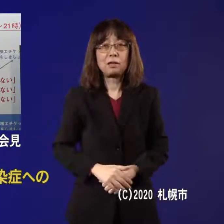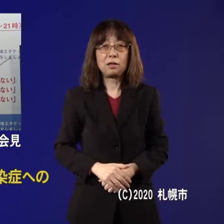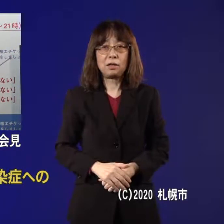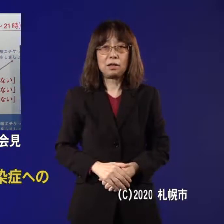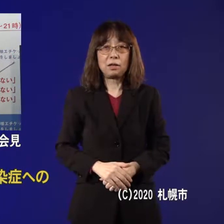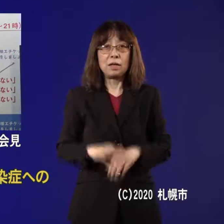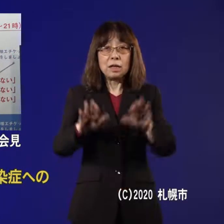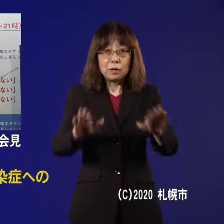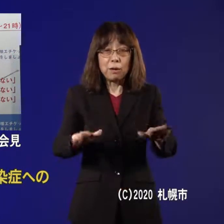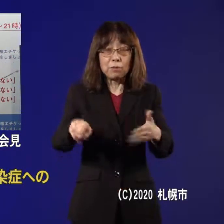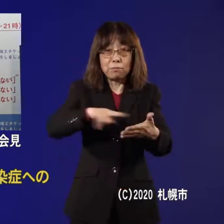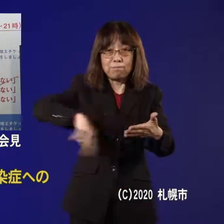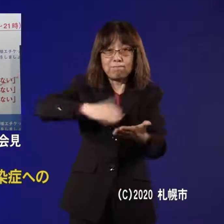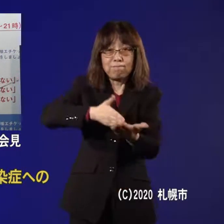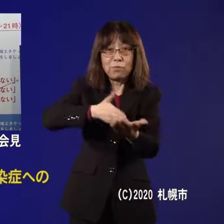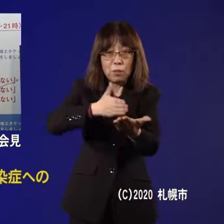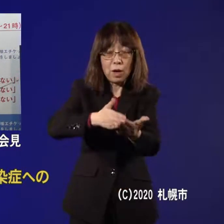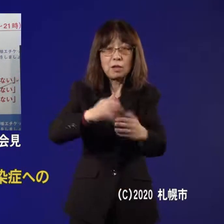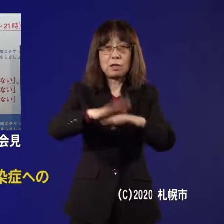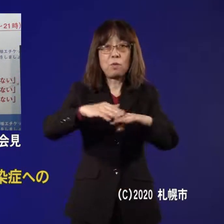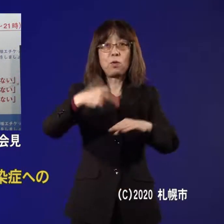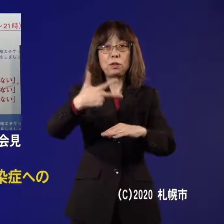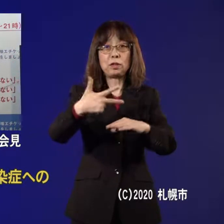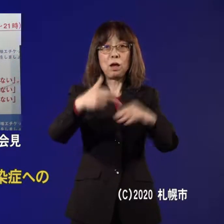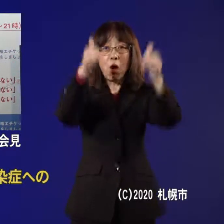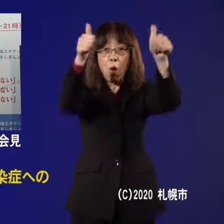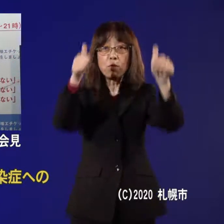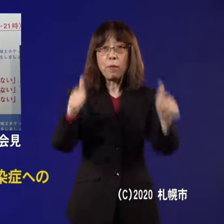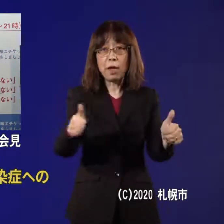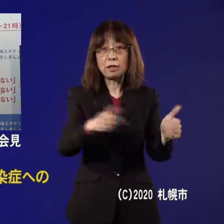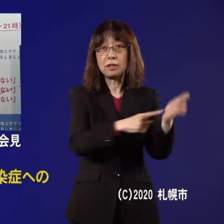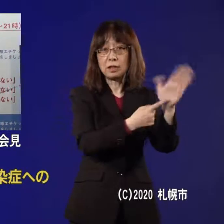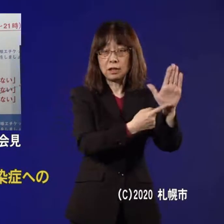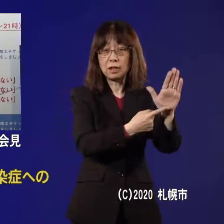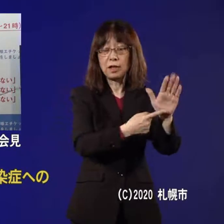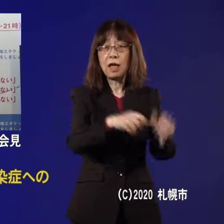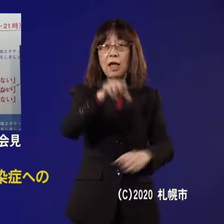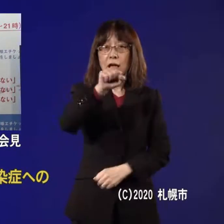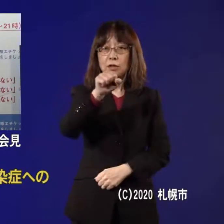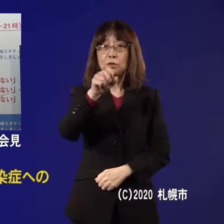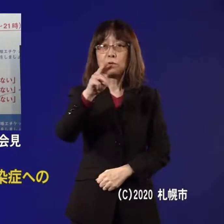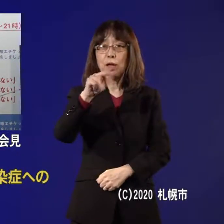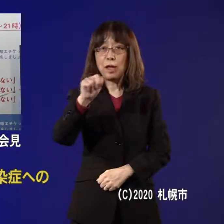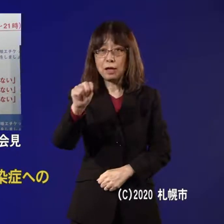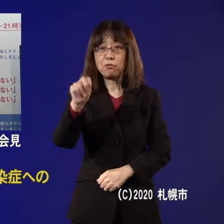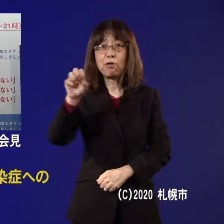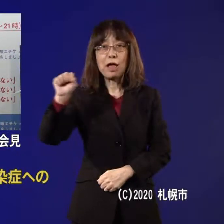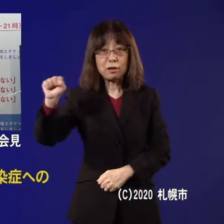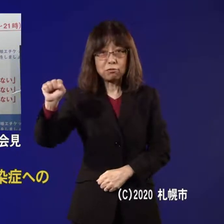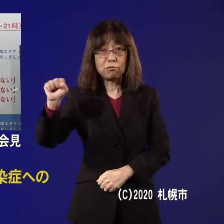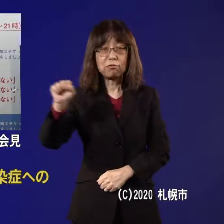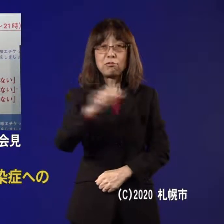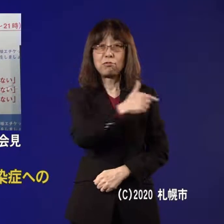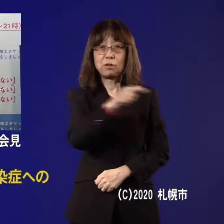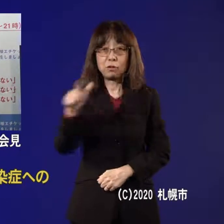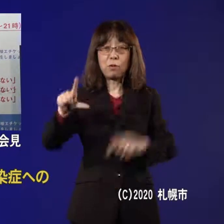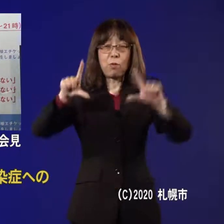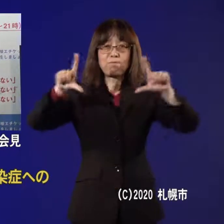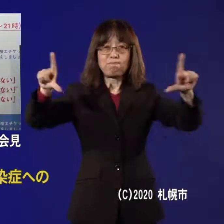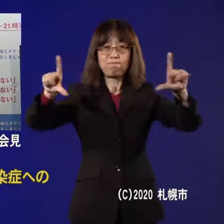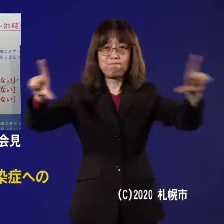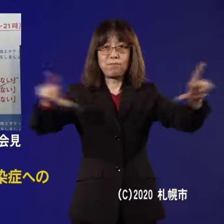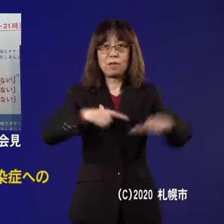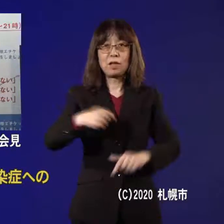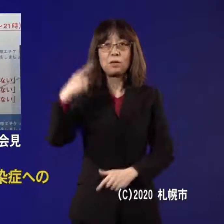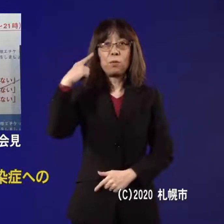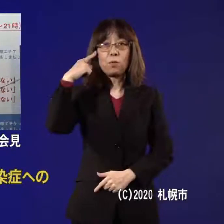つきましては、札幌市のホームページや SNS、 こういったところでもお知らせをしていきたいというふうに思います